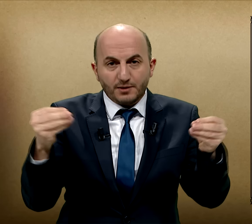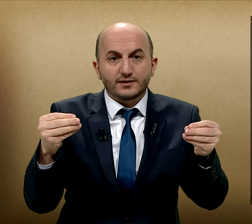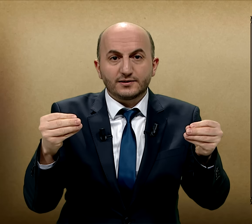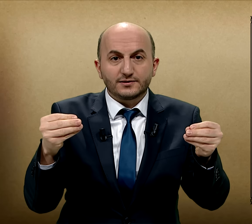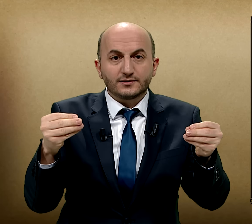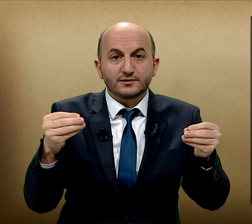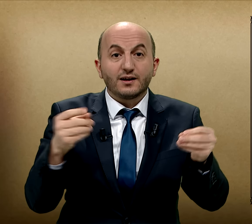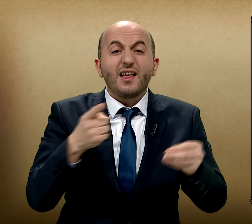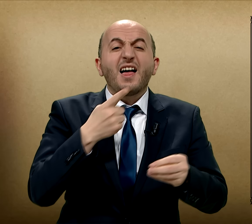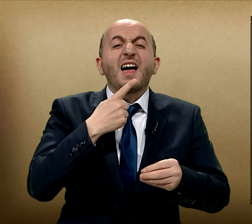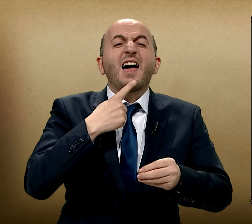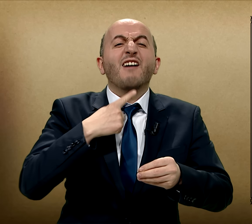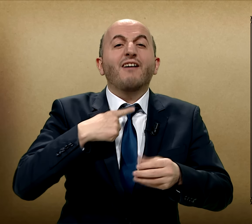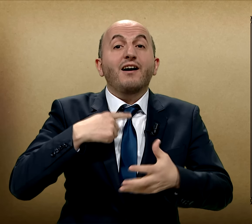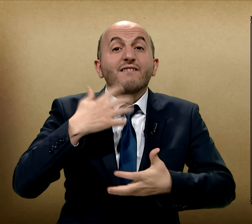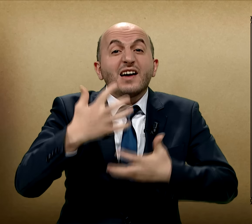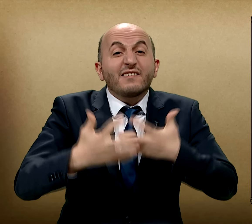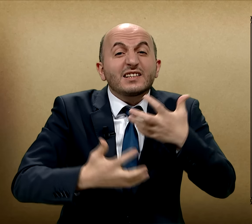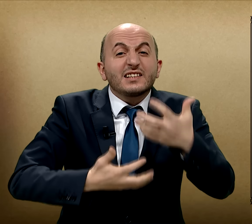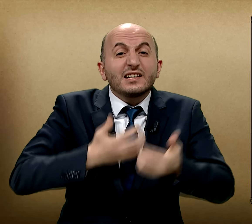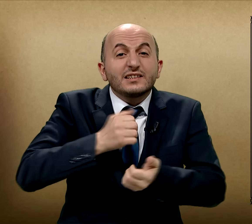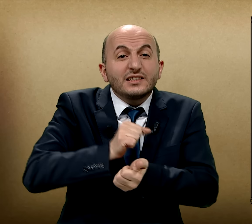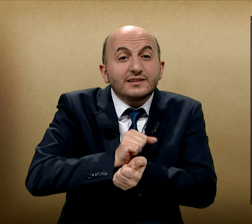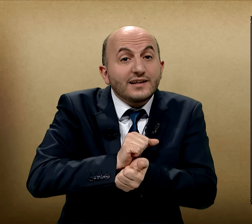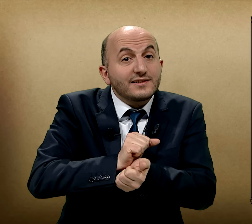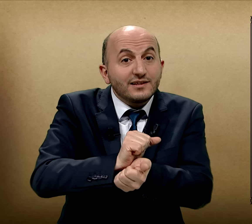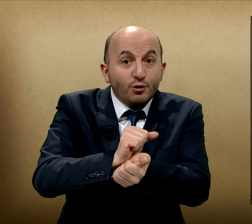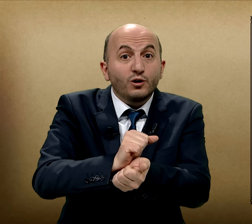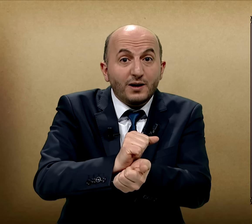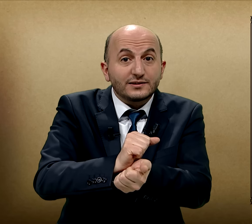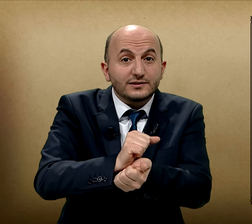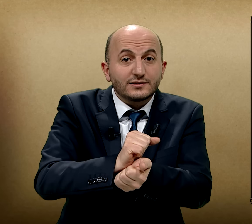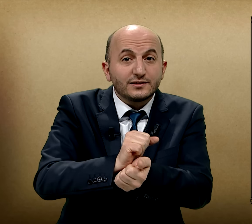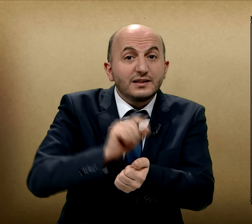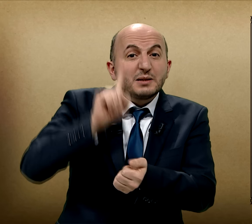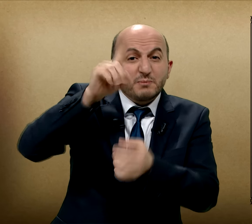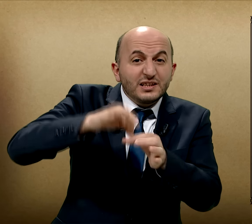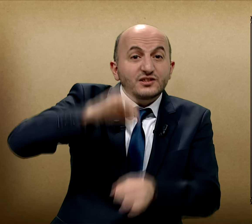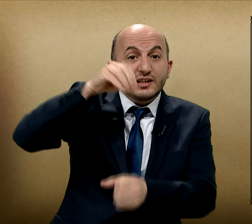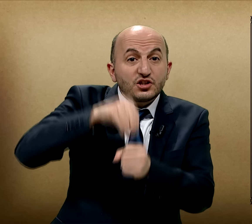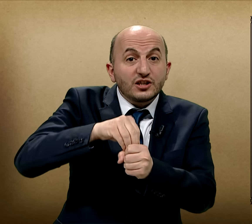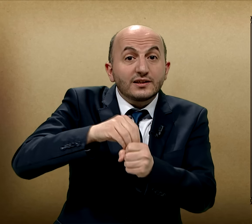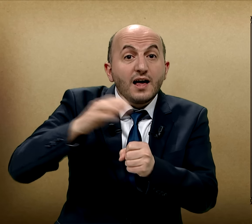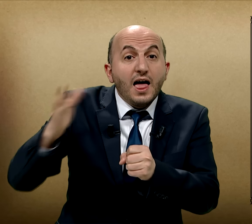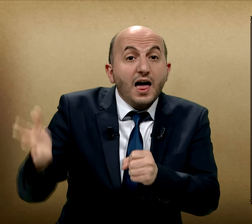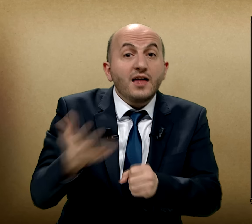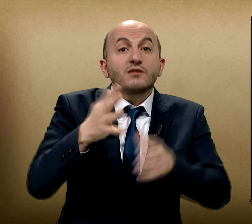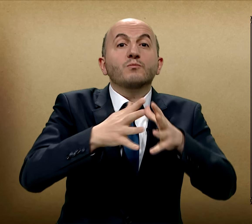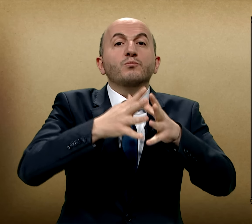kaybetmektir. Heva ve heveslerinin esiri olmaktır. Bir insan için en